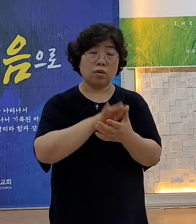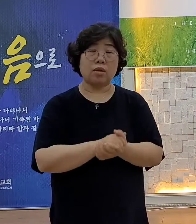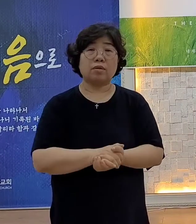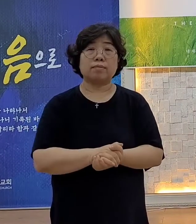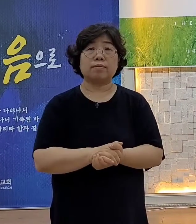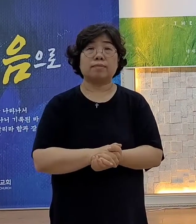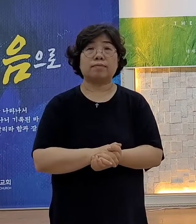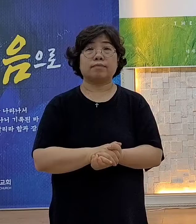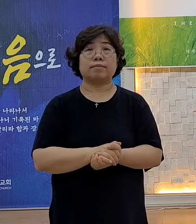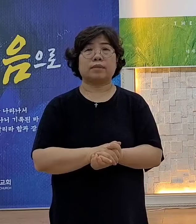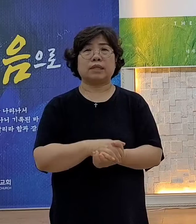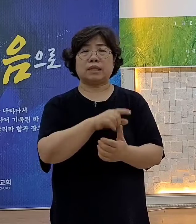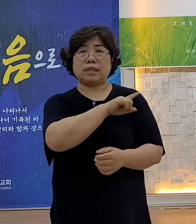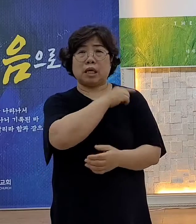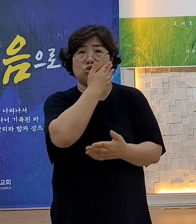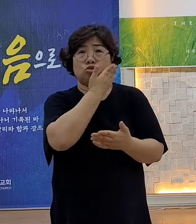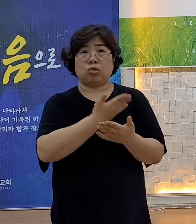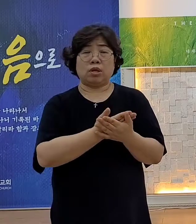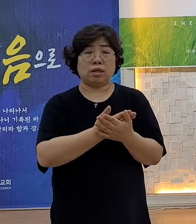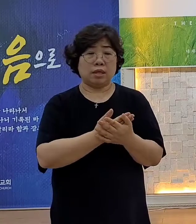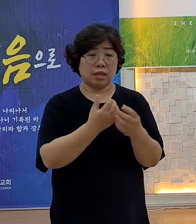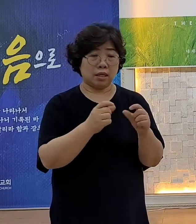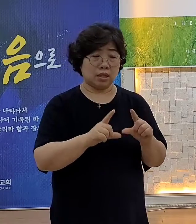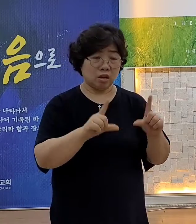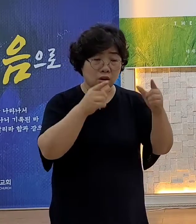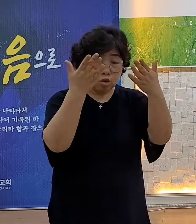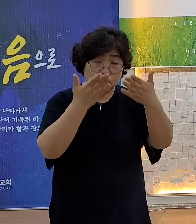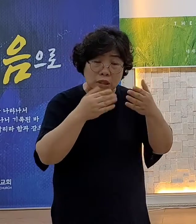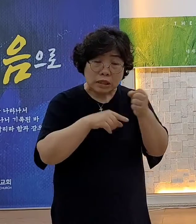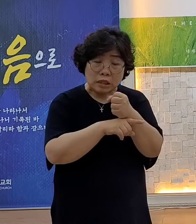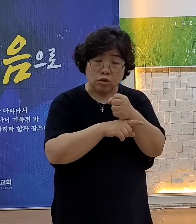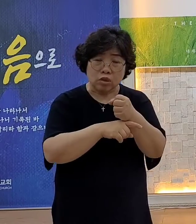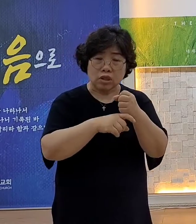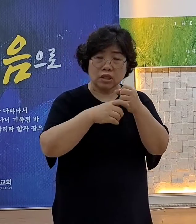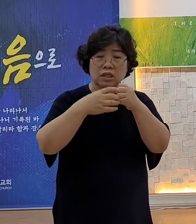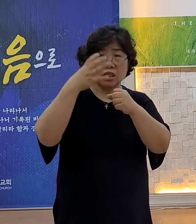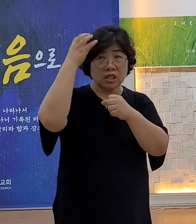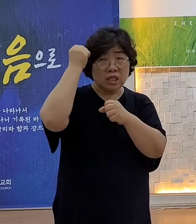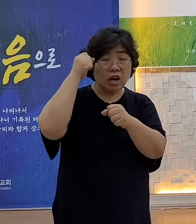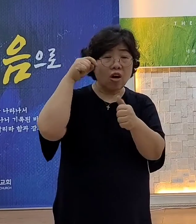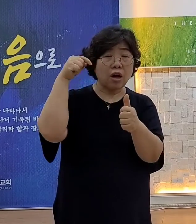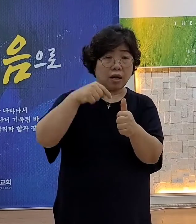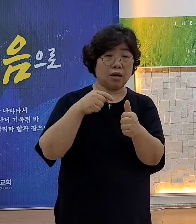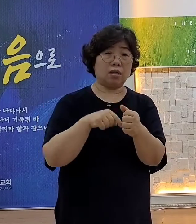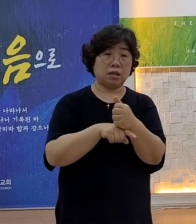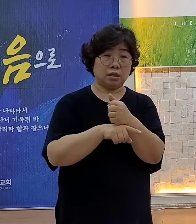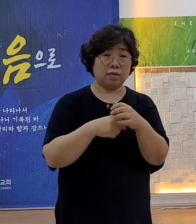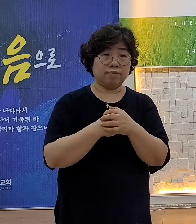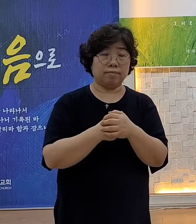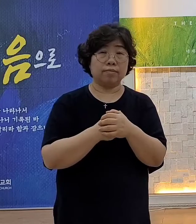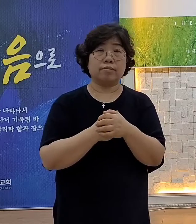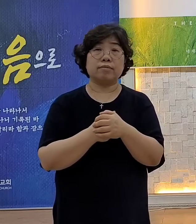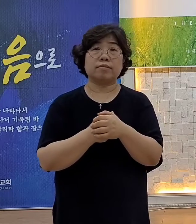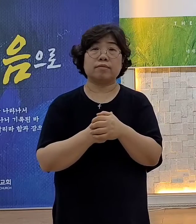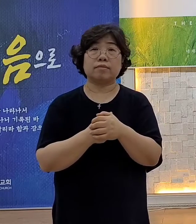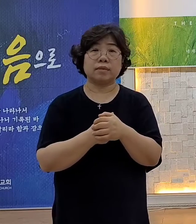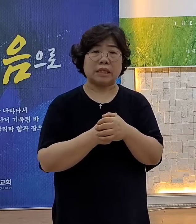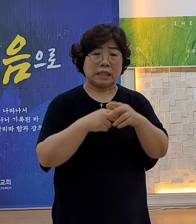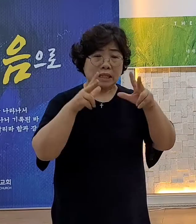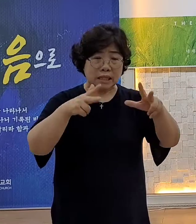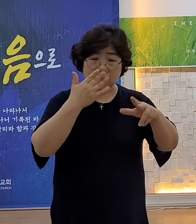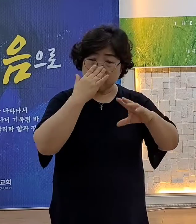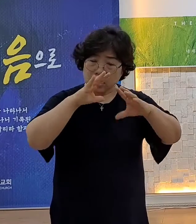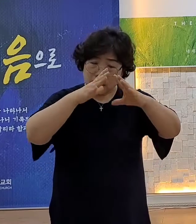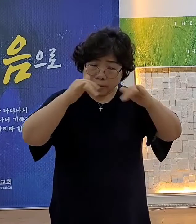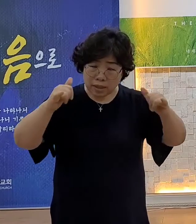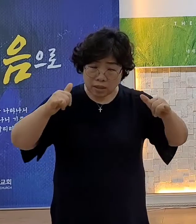이게 제일 중요한 절기를 왜 주셨느냐. 기억하라. 무슨 의미입니까? 지금 이스라엘